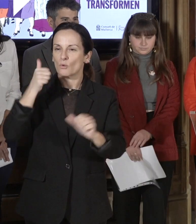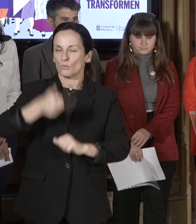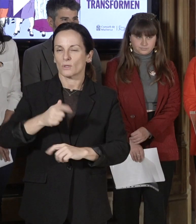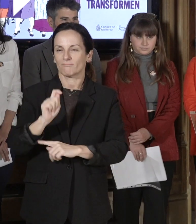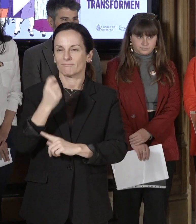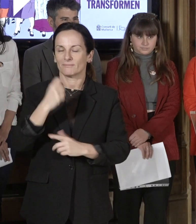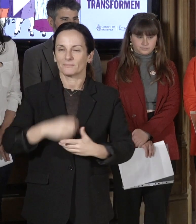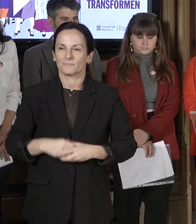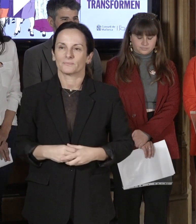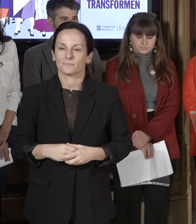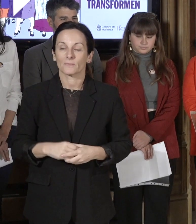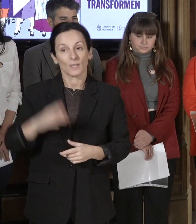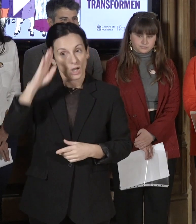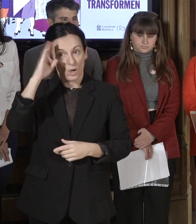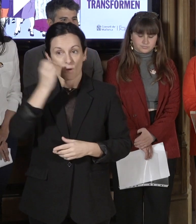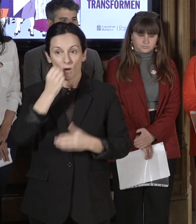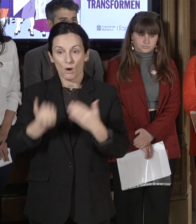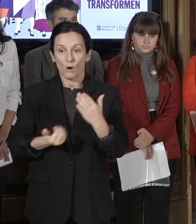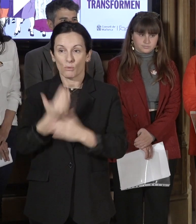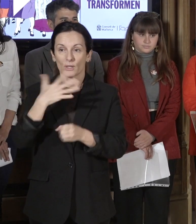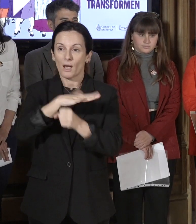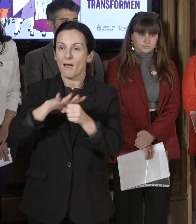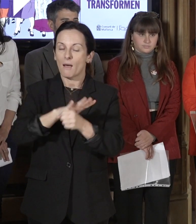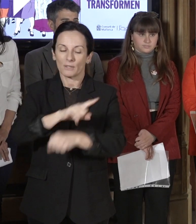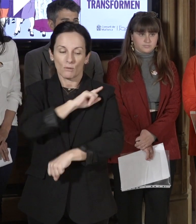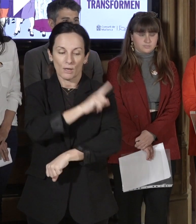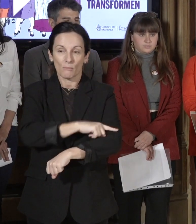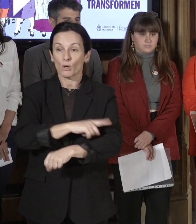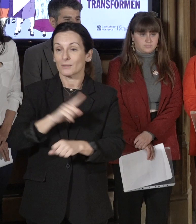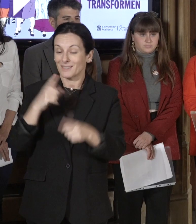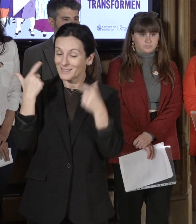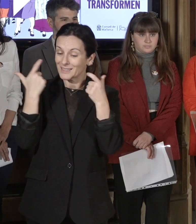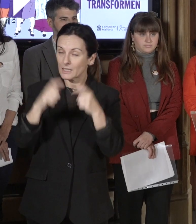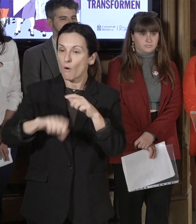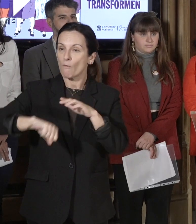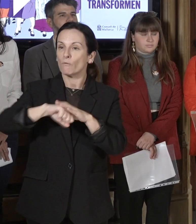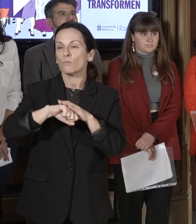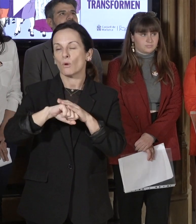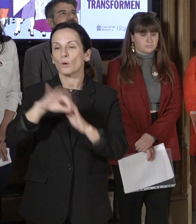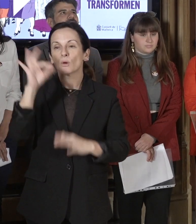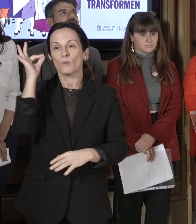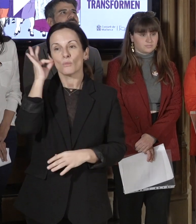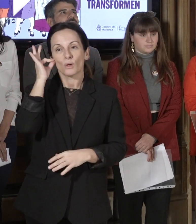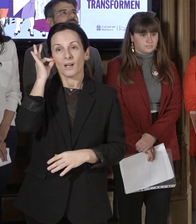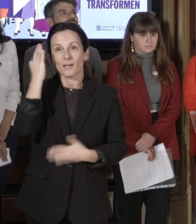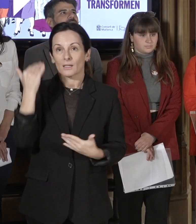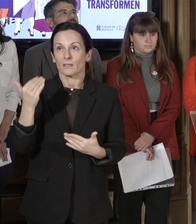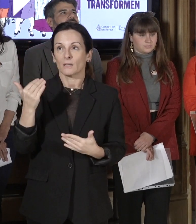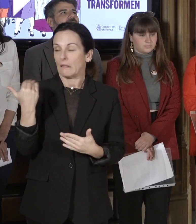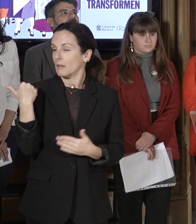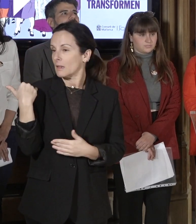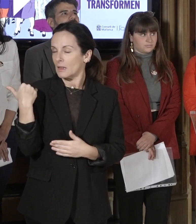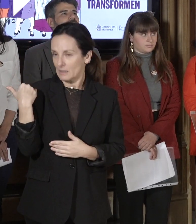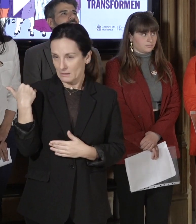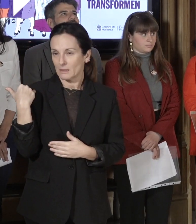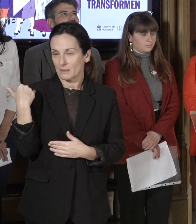Hola, buenos días. En el ámbito del deporte y concretamente en el ámbito del fútbol, las mujeres no llevan mucho tiempo. En